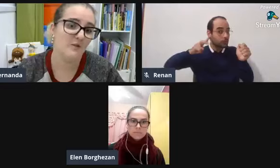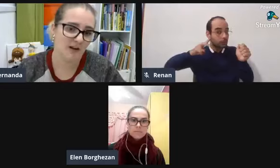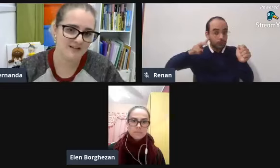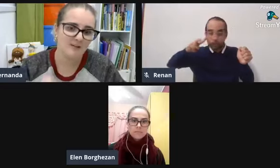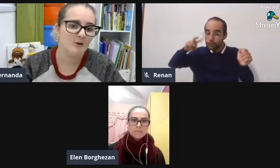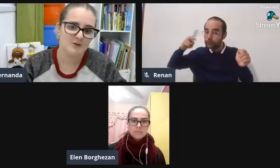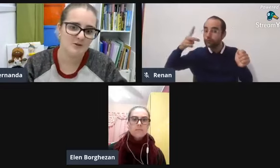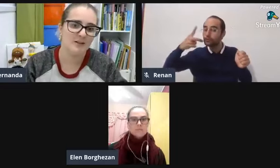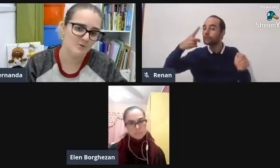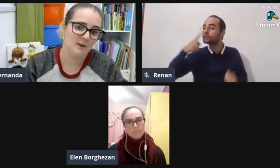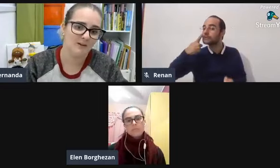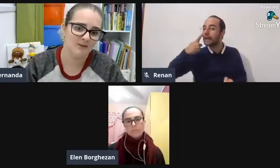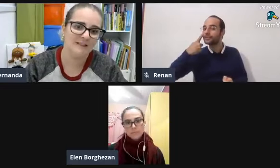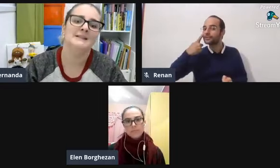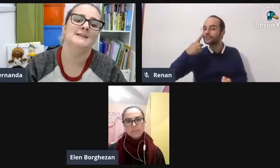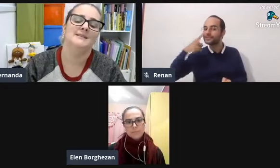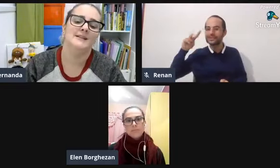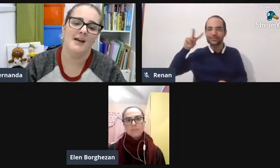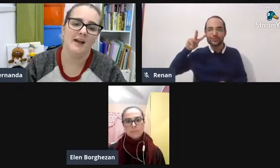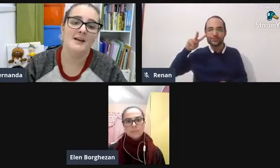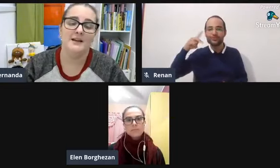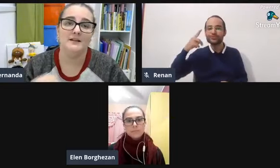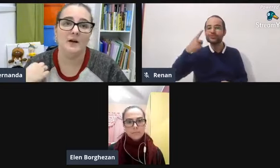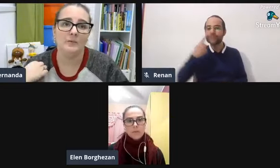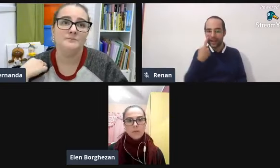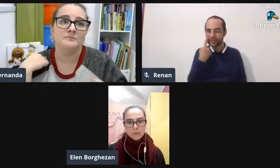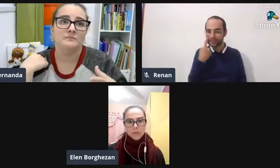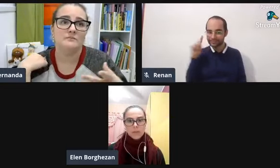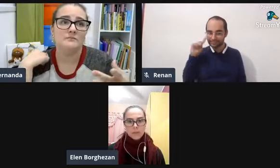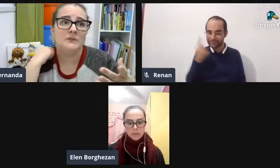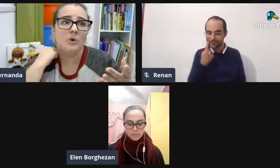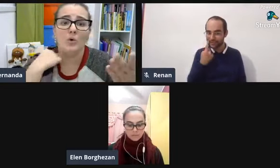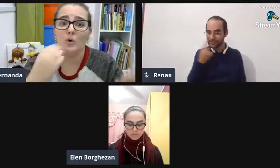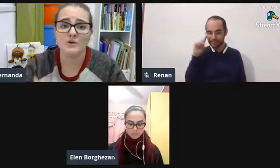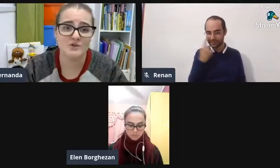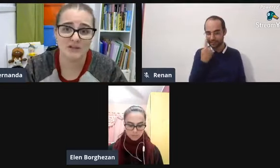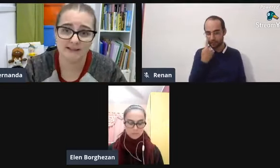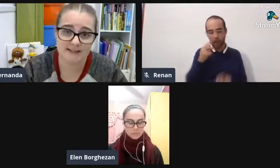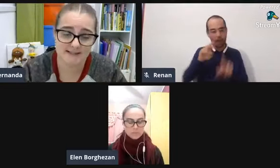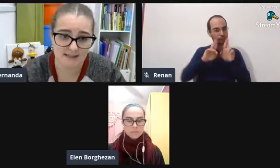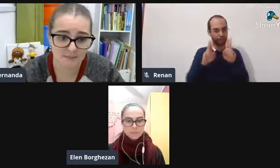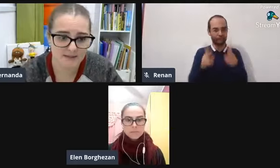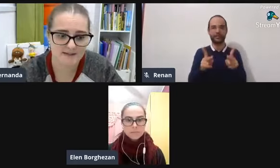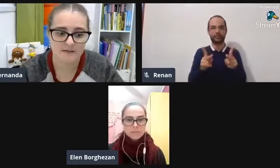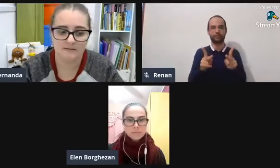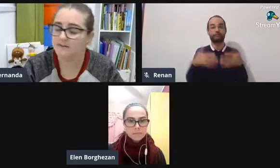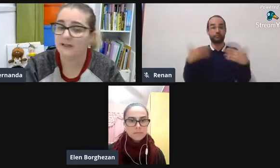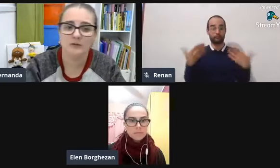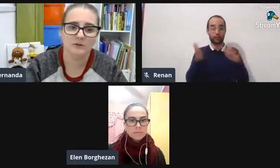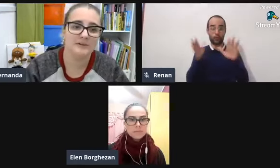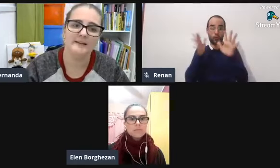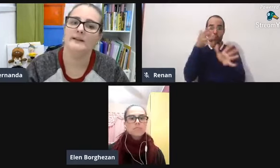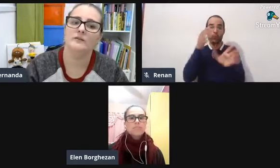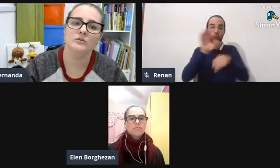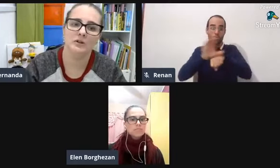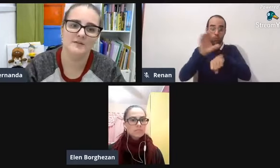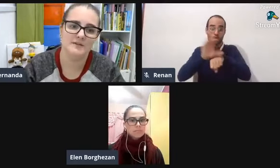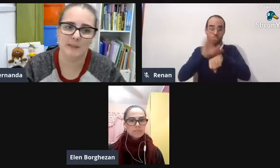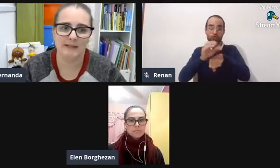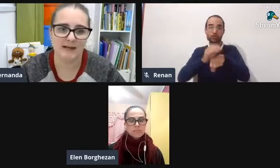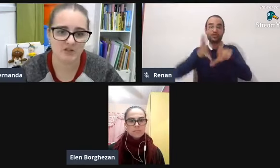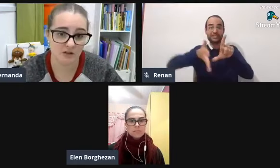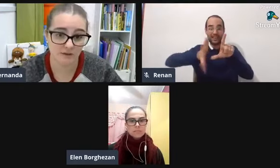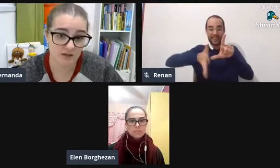fazer toda a diferença no nosso entendimento, né? Então, com certeza. Curso de Letras Libras, não está tendo